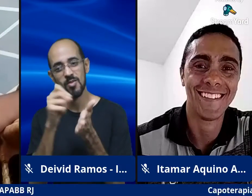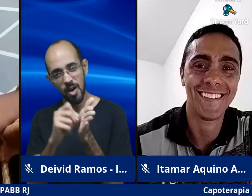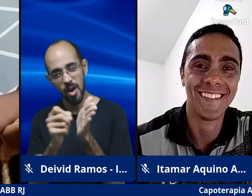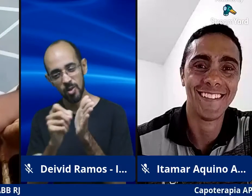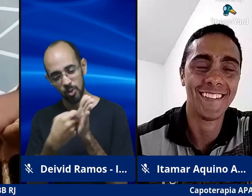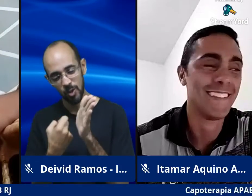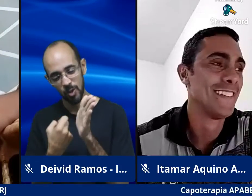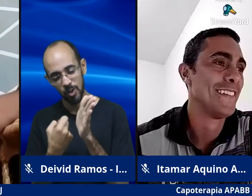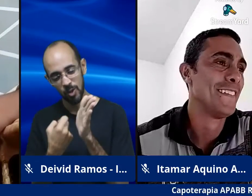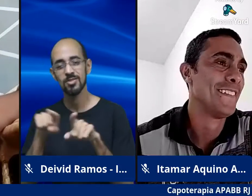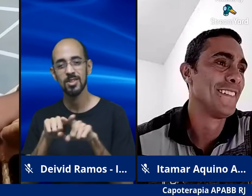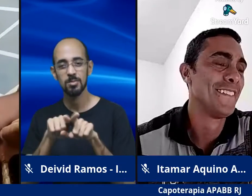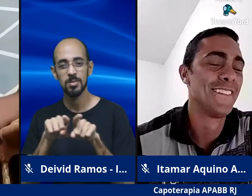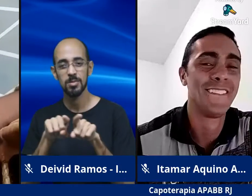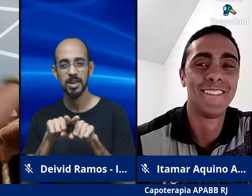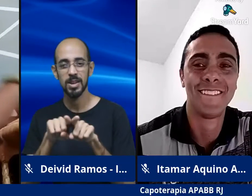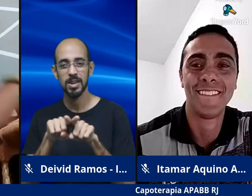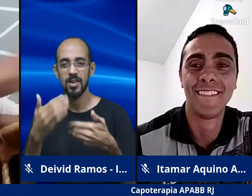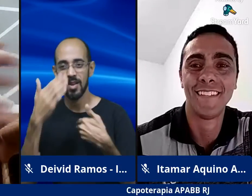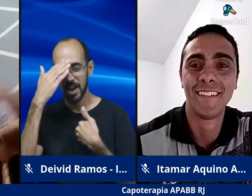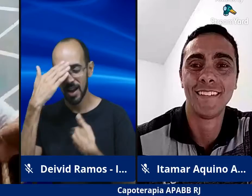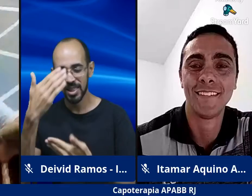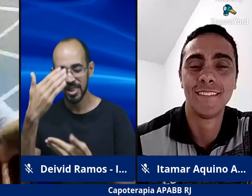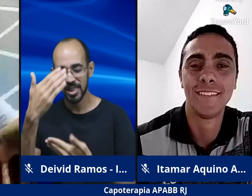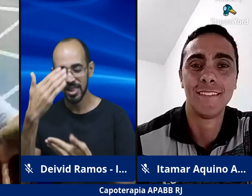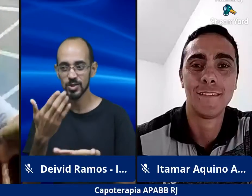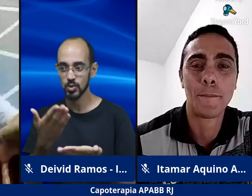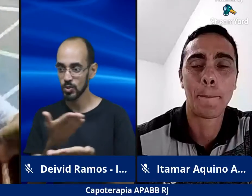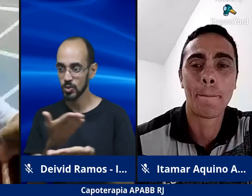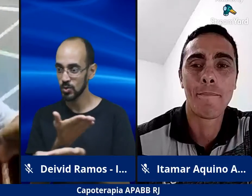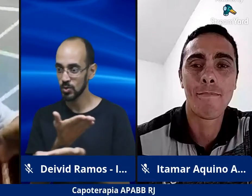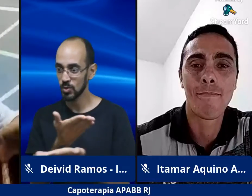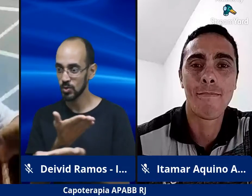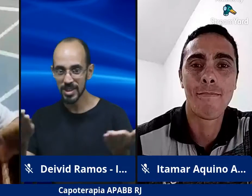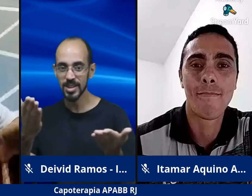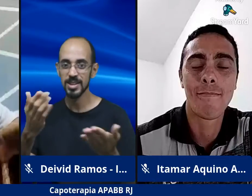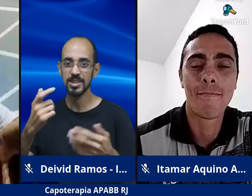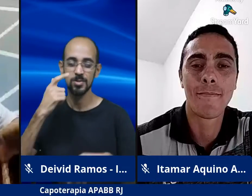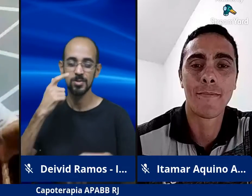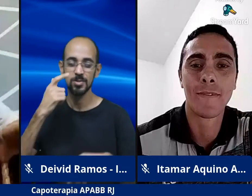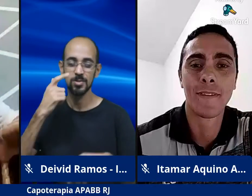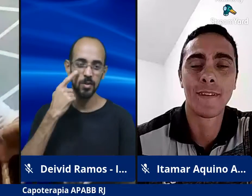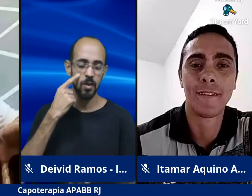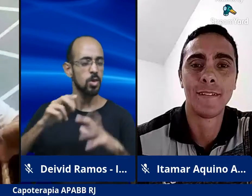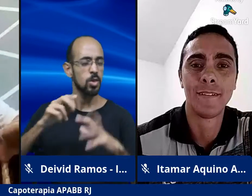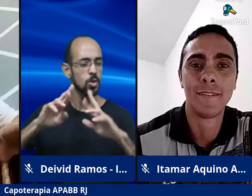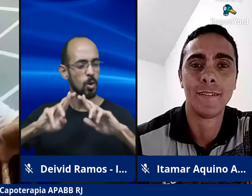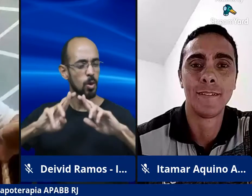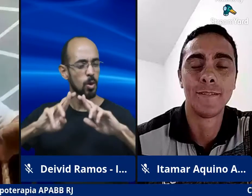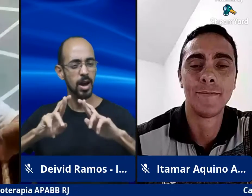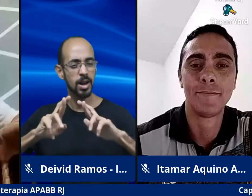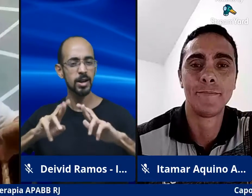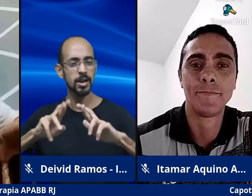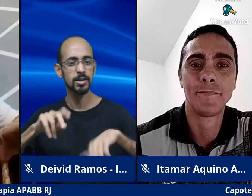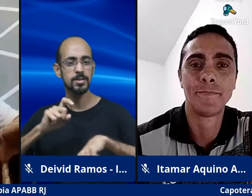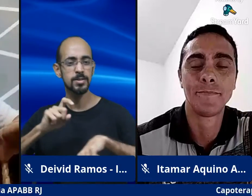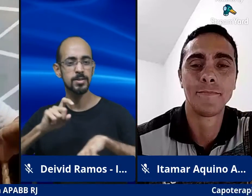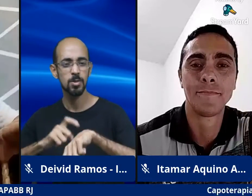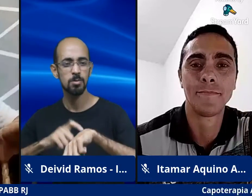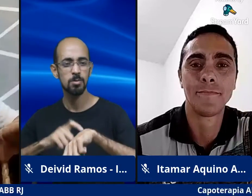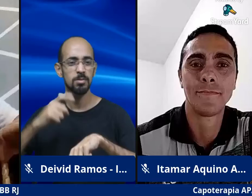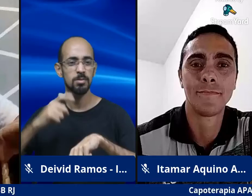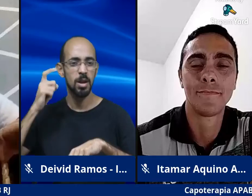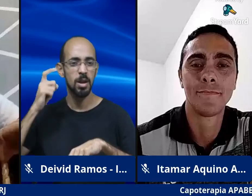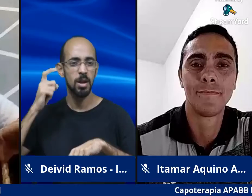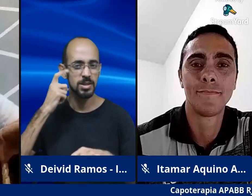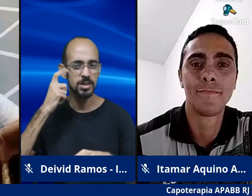vocês, né? Eu espero que vocês tenham saído daqui com bastante coisa para pensar. Hoje foi um pouco mais além, né? A gente falou de